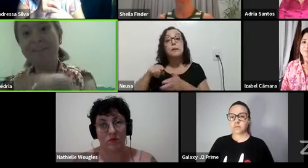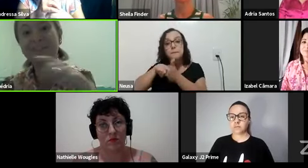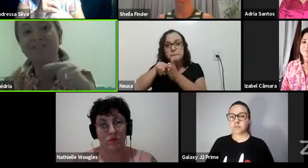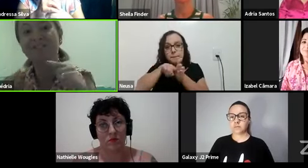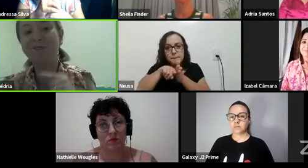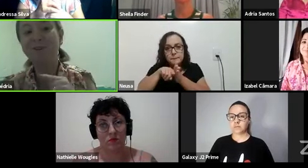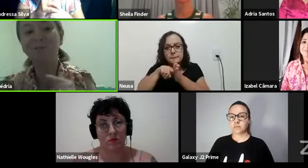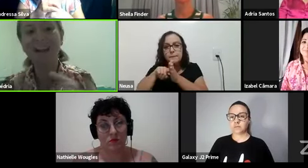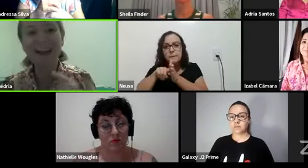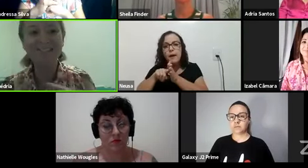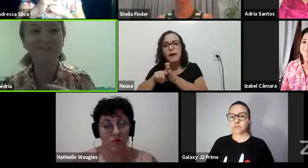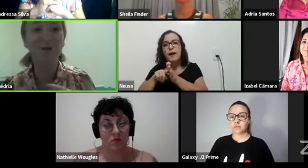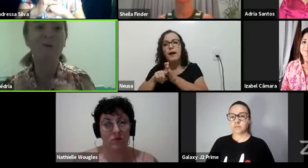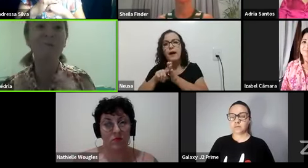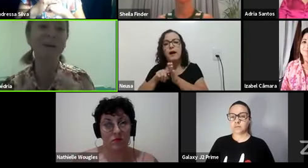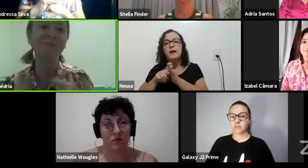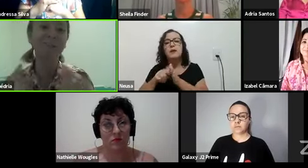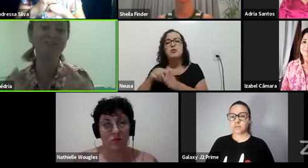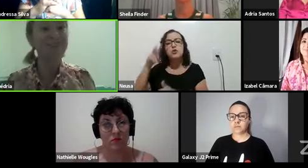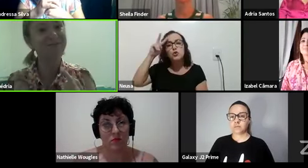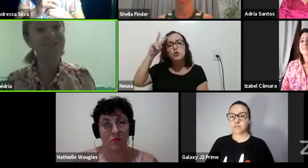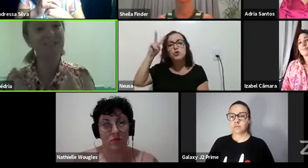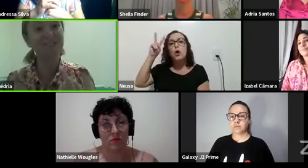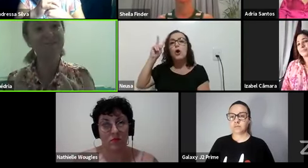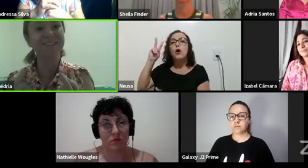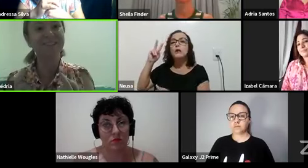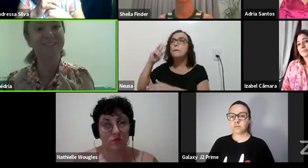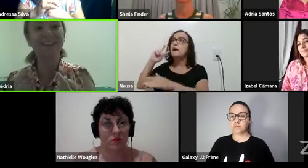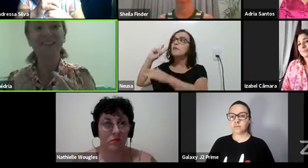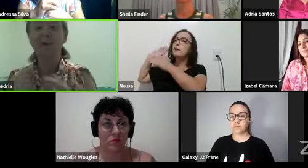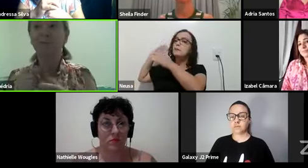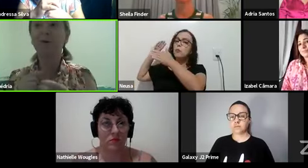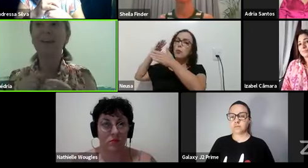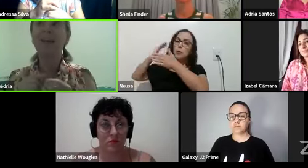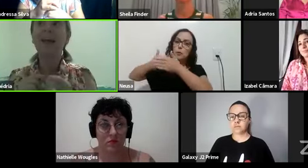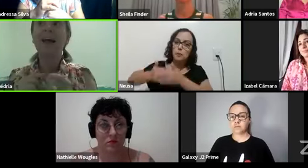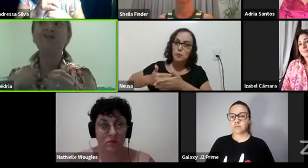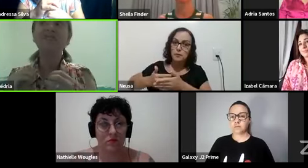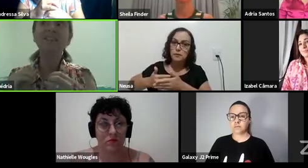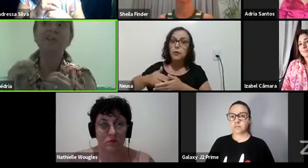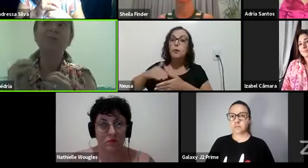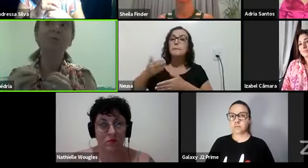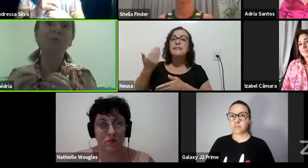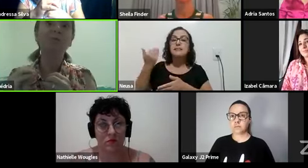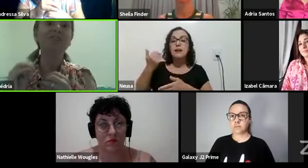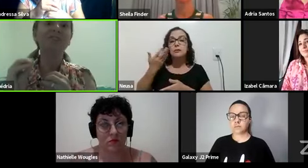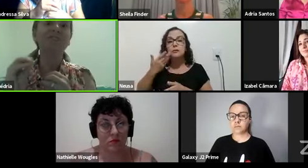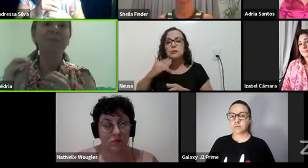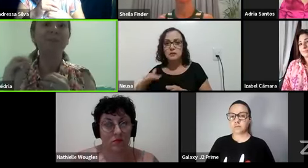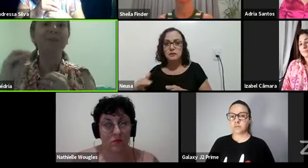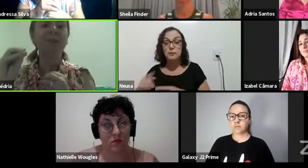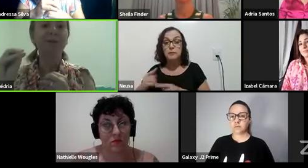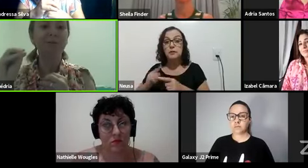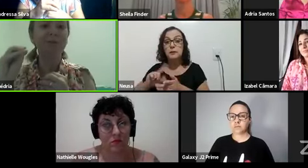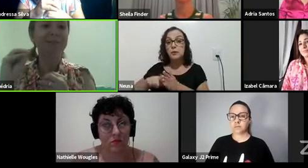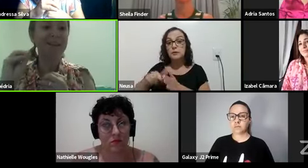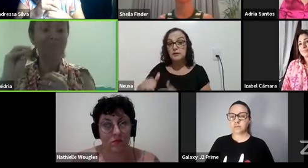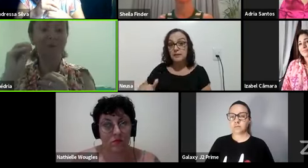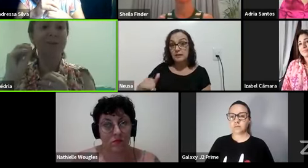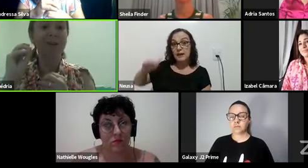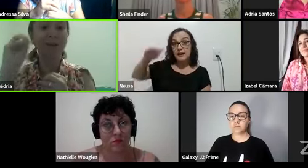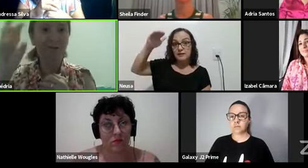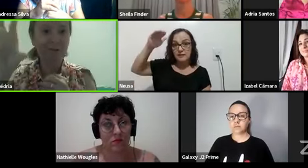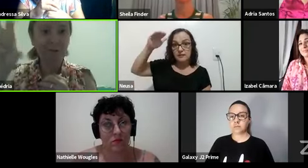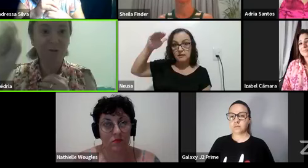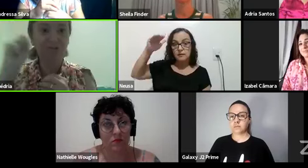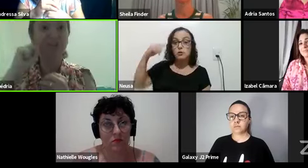não saber se essas dificuldades não acompanham desde a infância. Porque a gente adulto, a gente vai para um